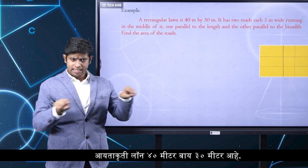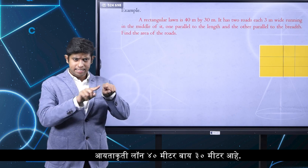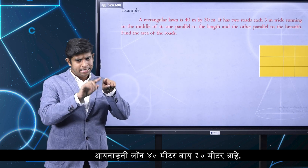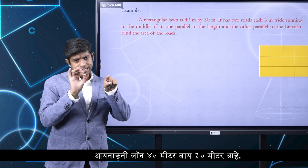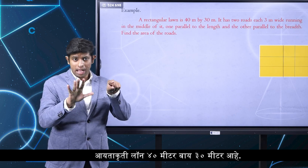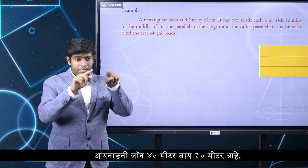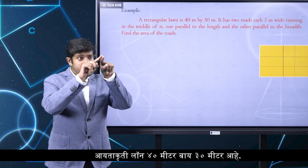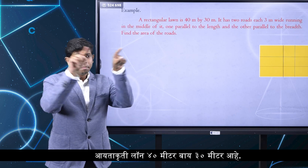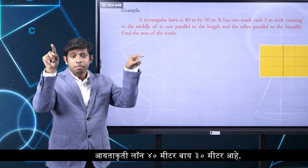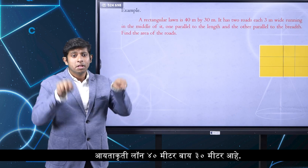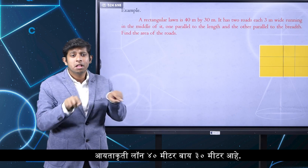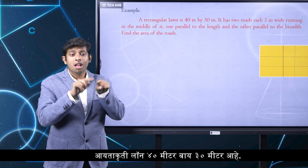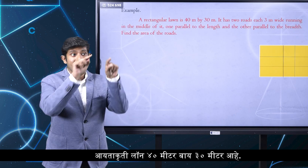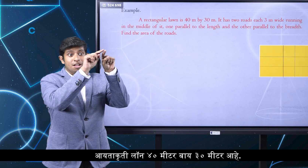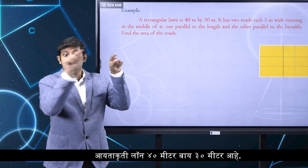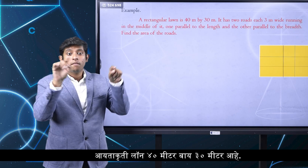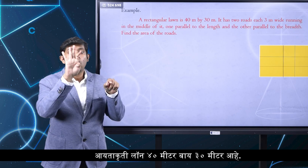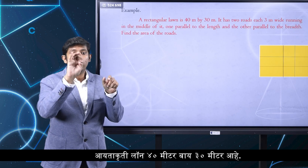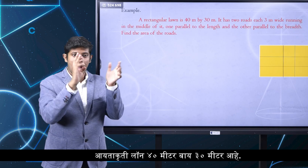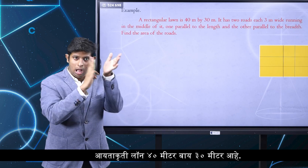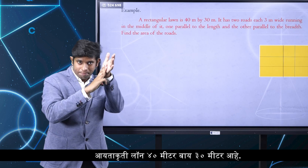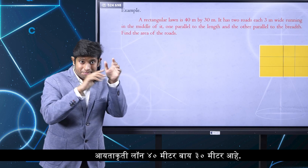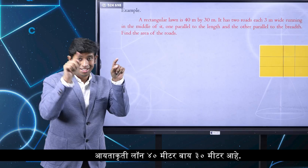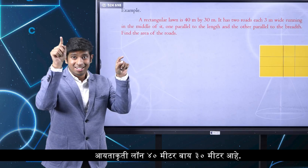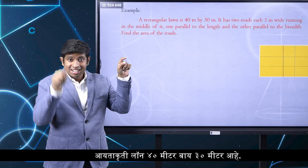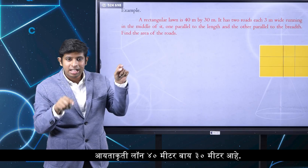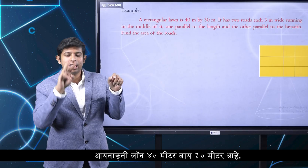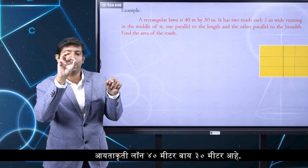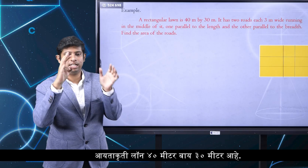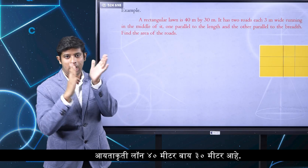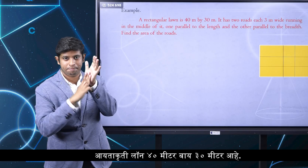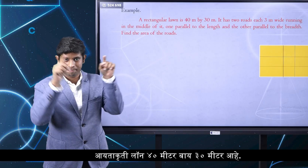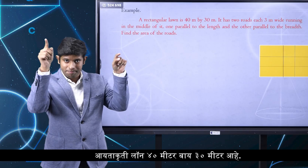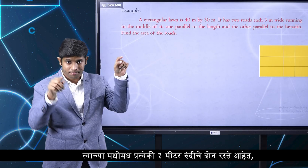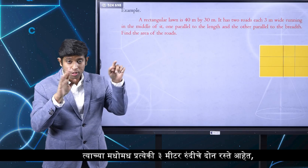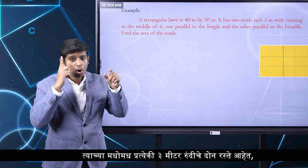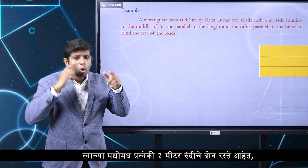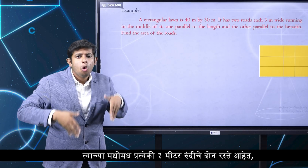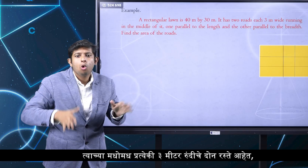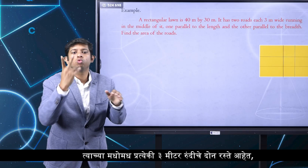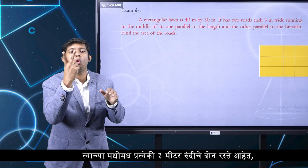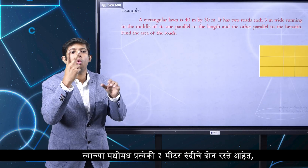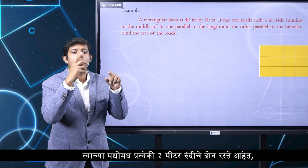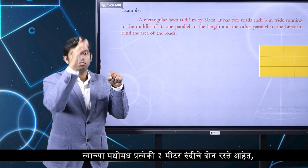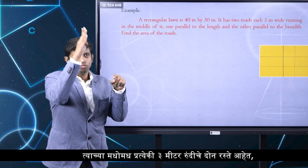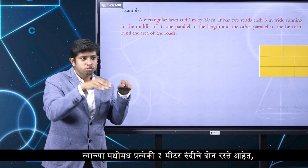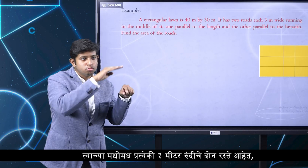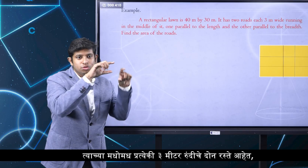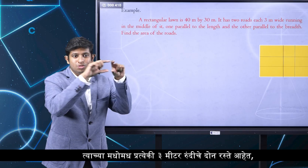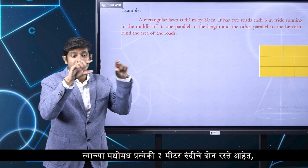आयताकृती लॉन 40 मीटर बाय 30 मीटर आहे. त्याच्या मधोमध प्रत्येकी 3